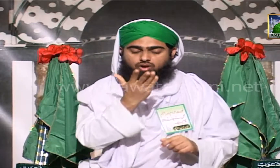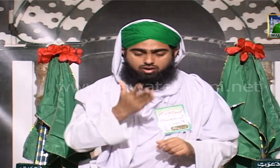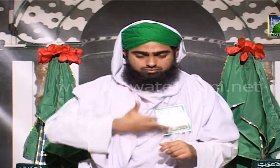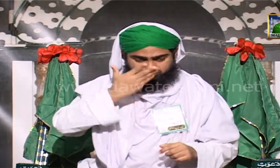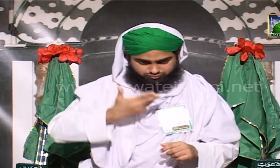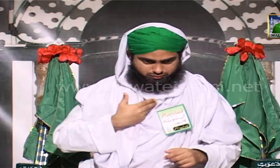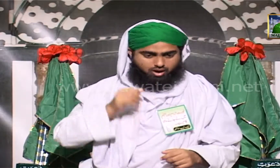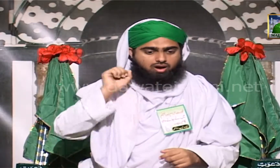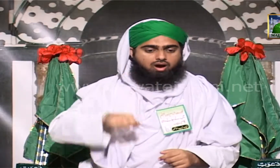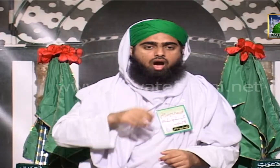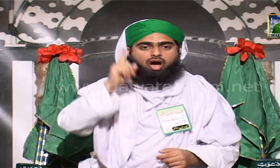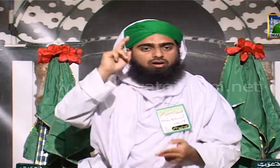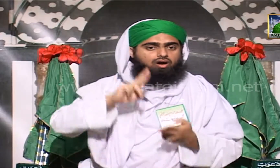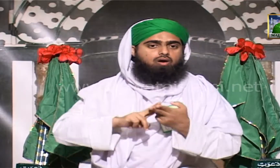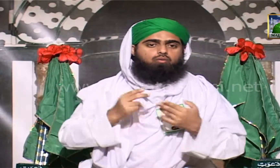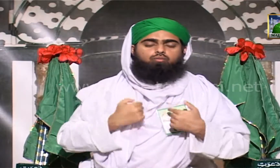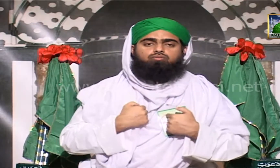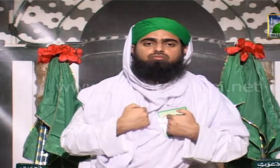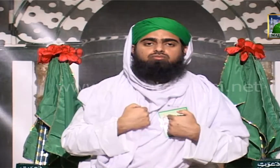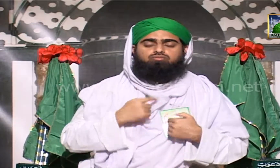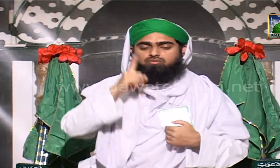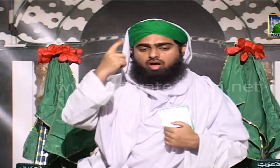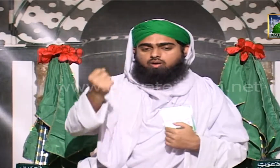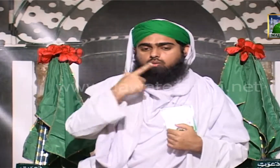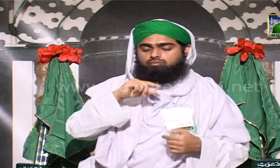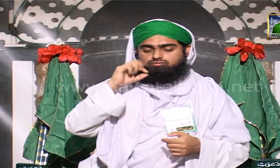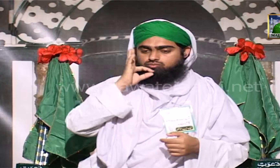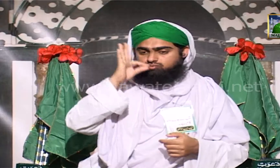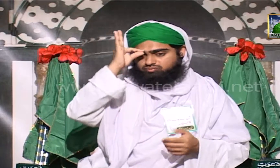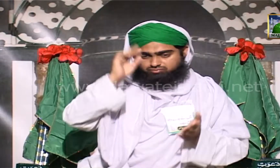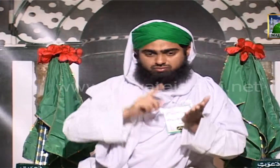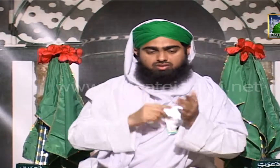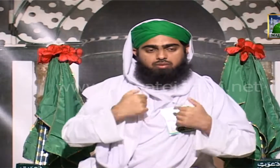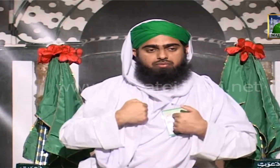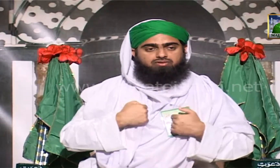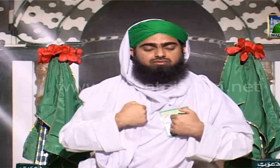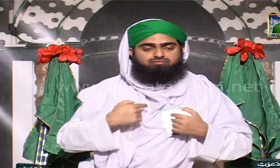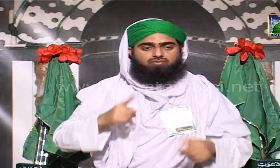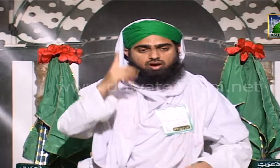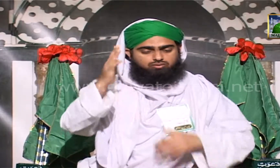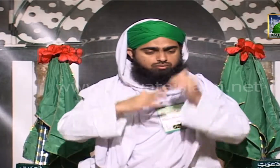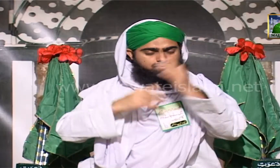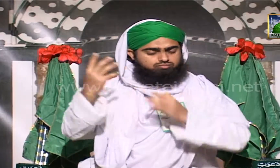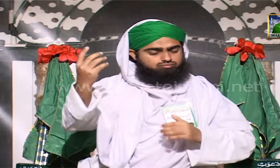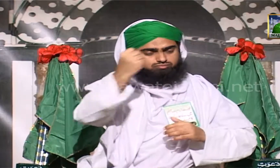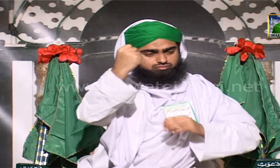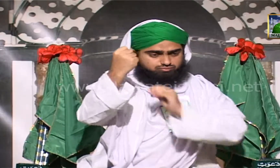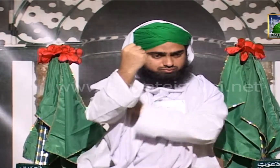اس وقت انہوں نے بھی اعلان کیا تھا انی رسول اللہ, میں اللہ کا رسول ہوں, قرآن پاک میں. تو اللہ تبارک و